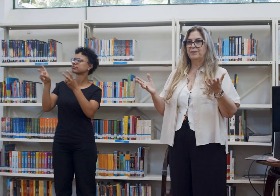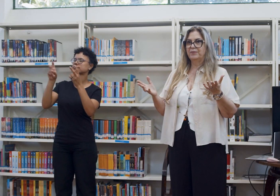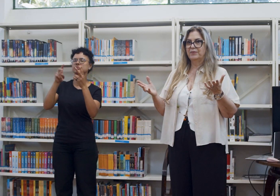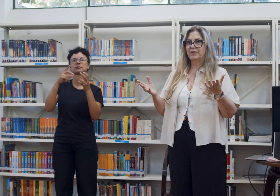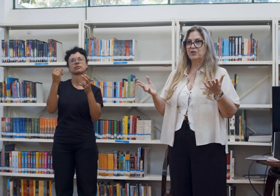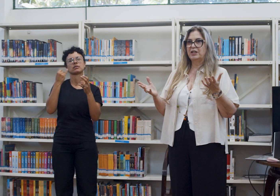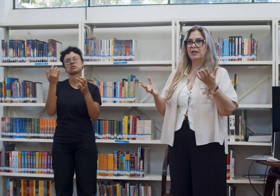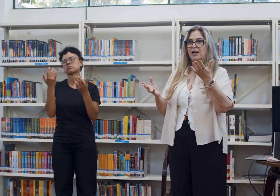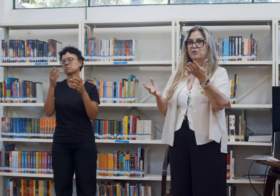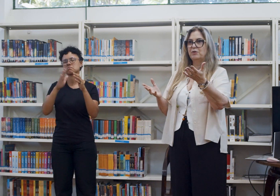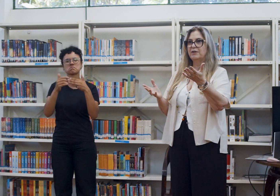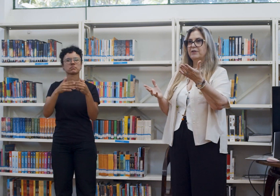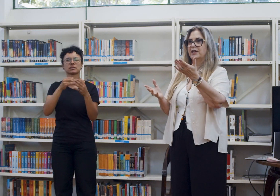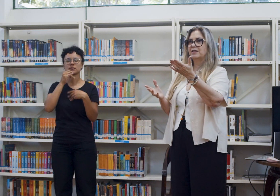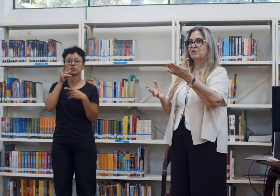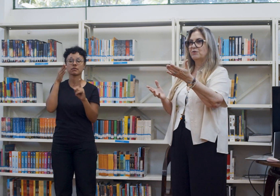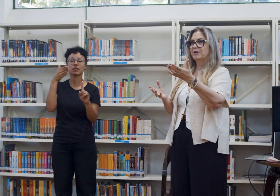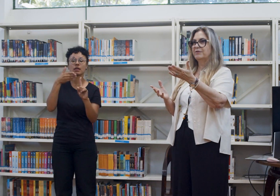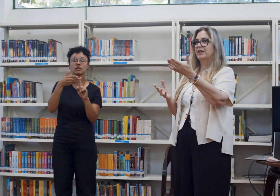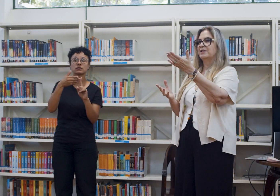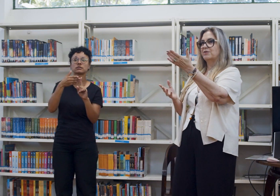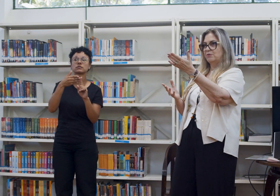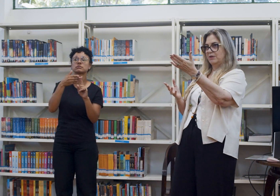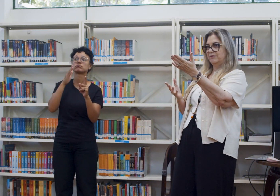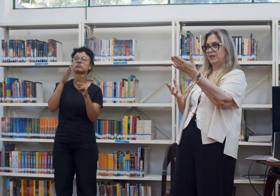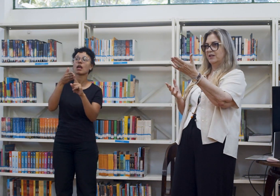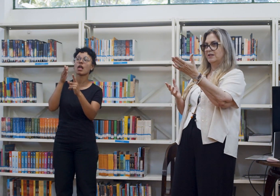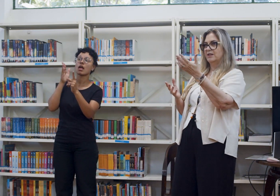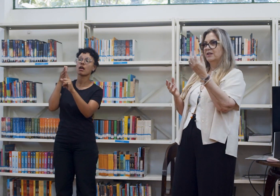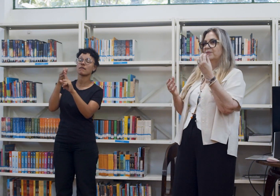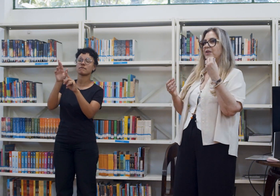Independente de a sua referência,